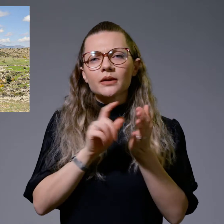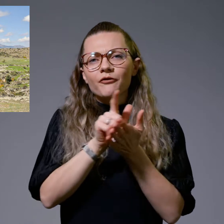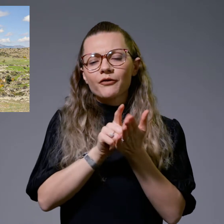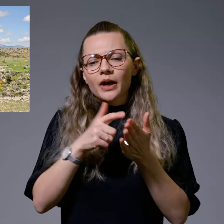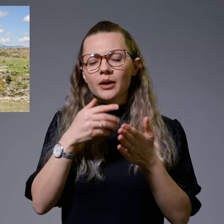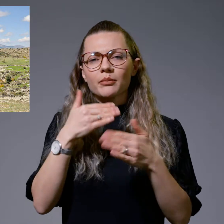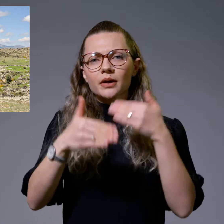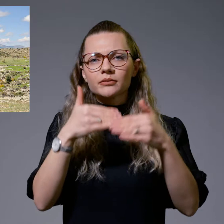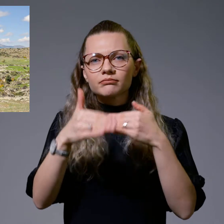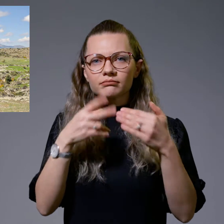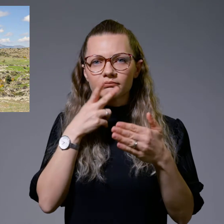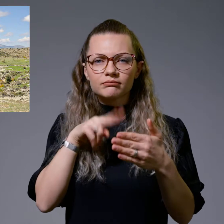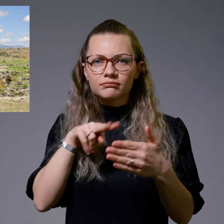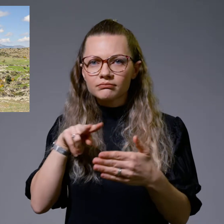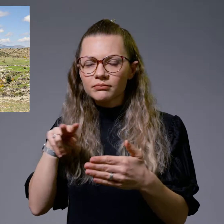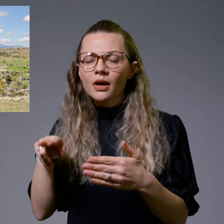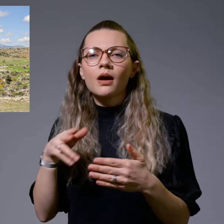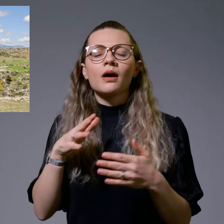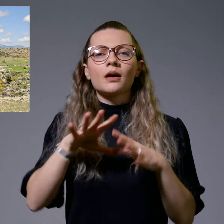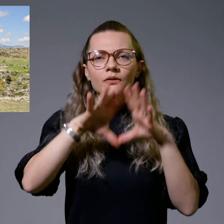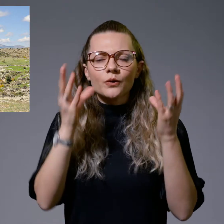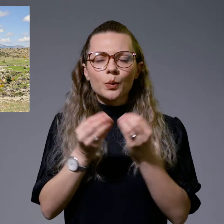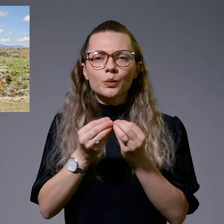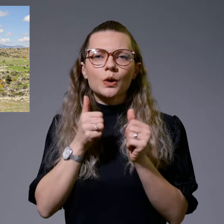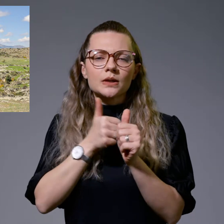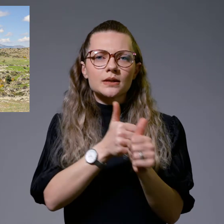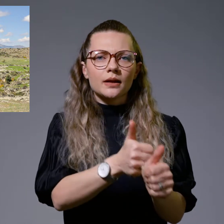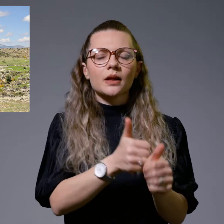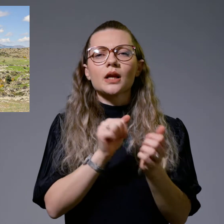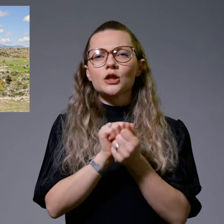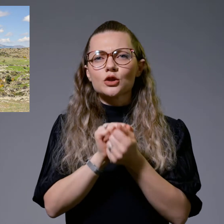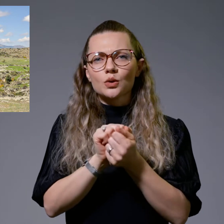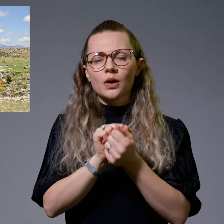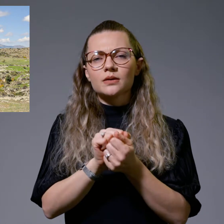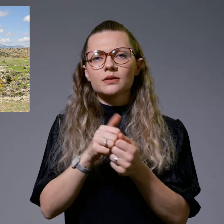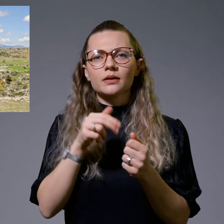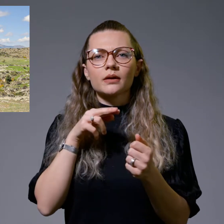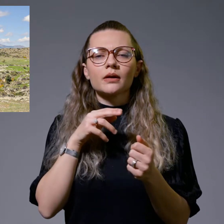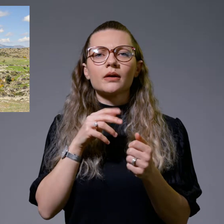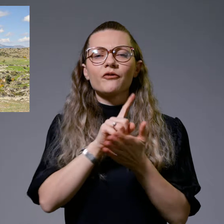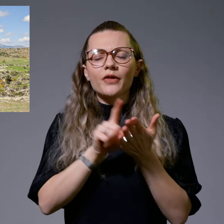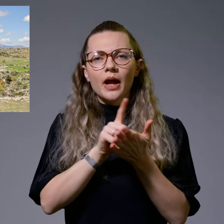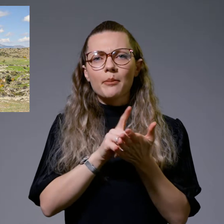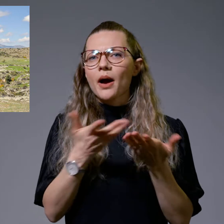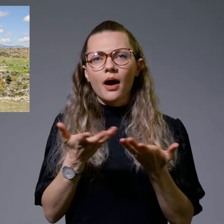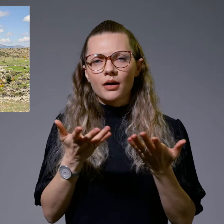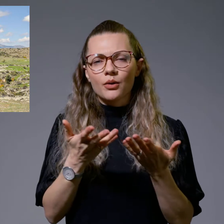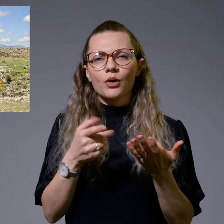што овозможува целосно следење на историскиот тек. Железното време во